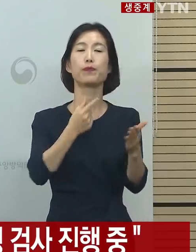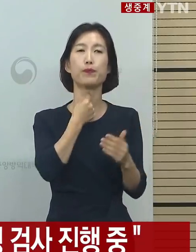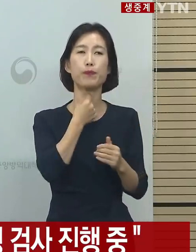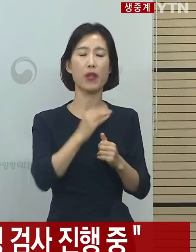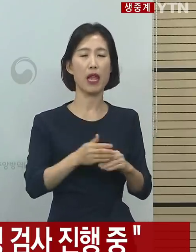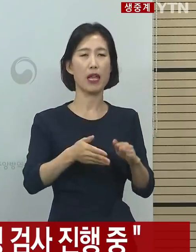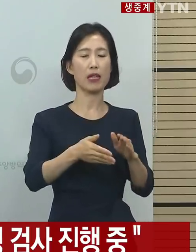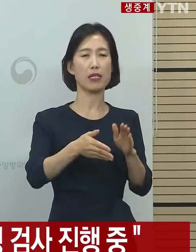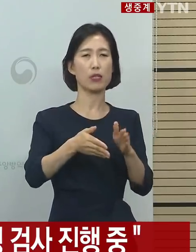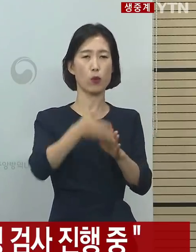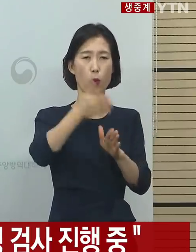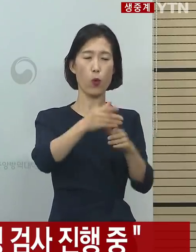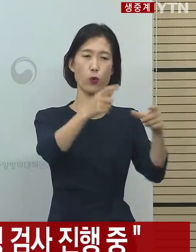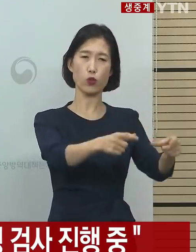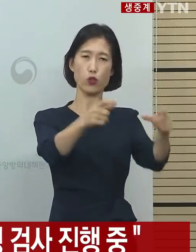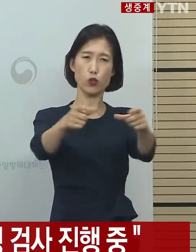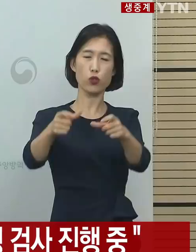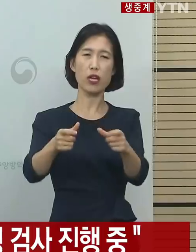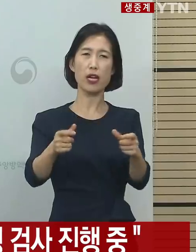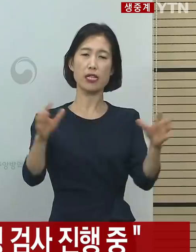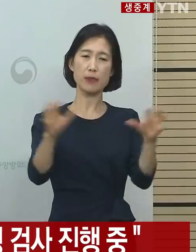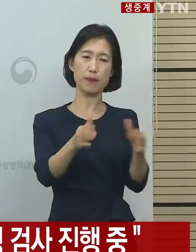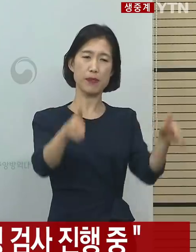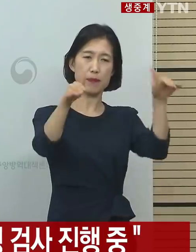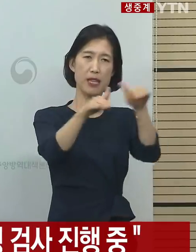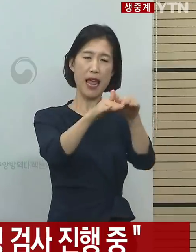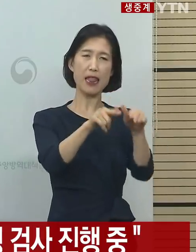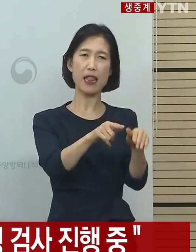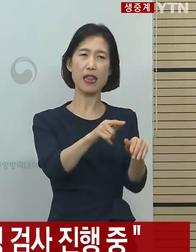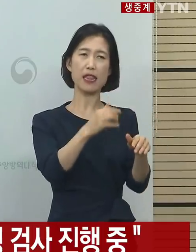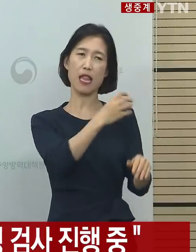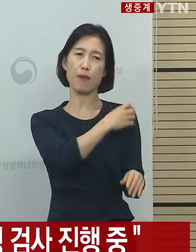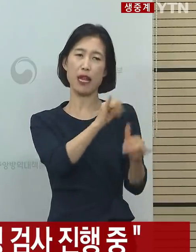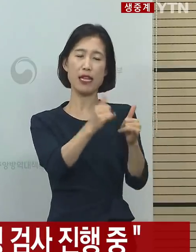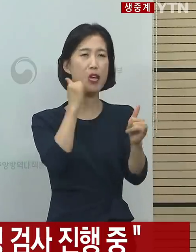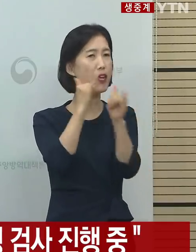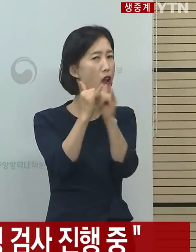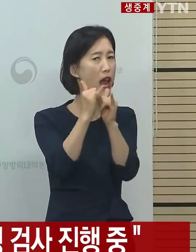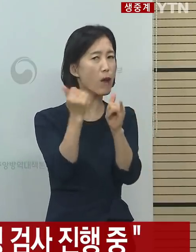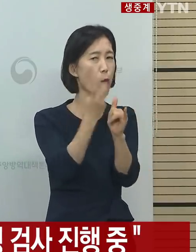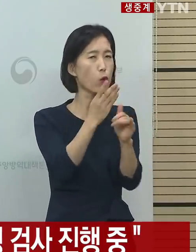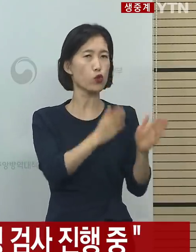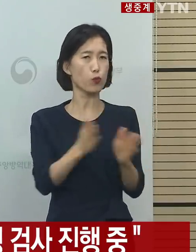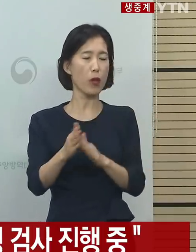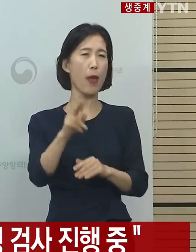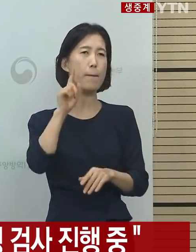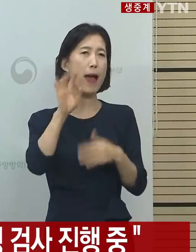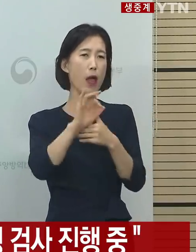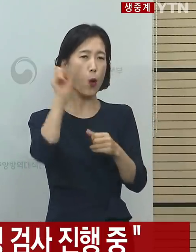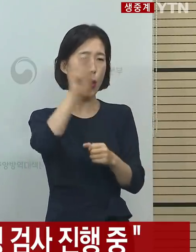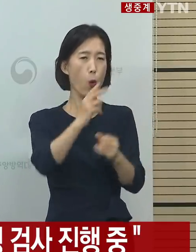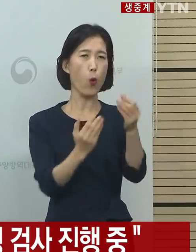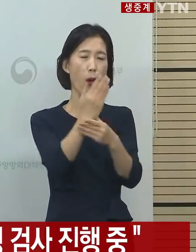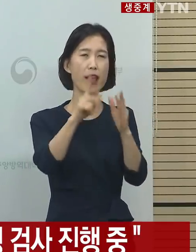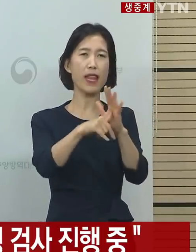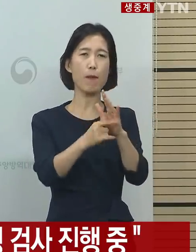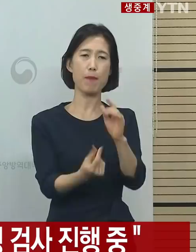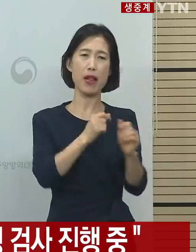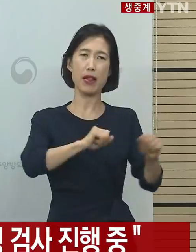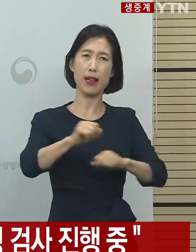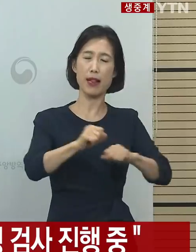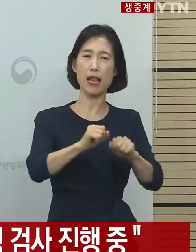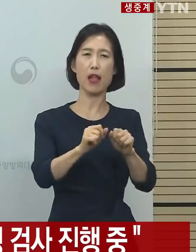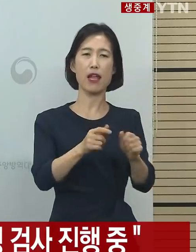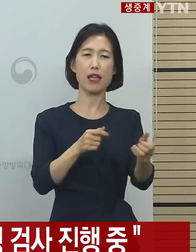각 지자체는 집단 시설들과 비상연락 체계를 구축 유지하고 상황 발생 시에 신속한 역학조사와